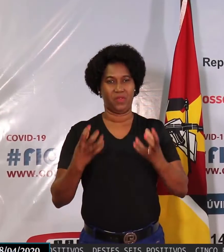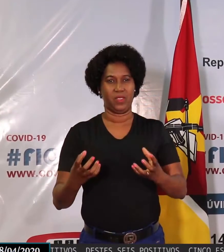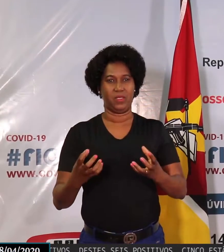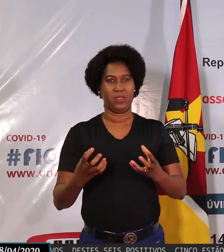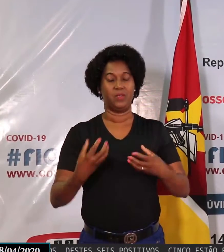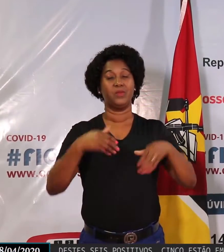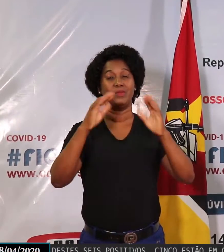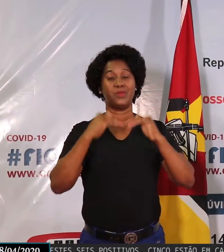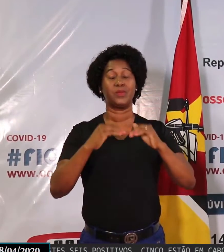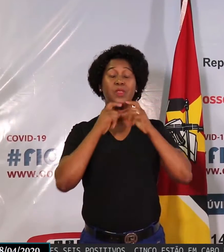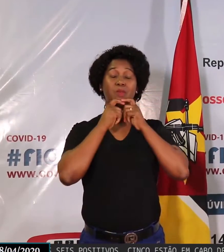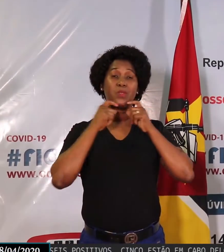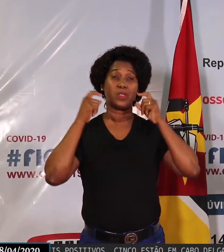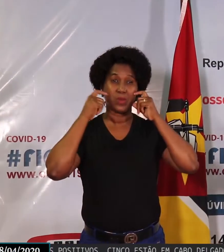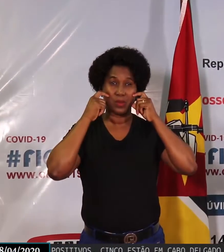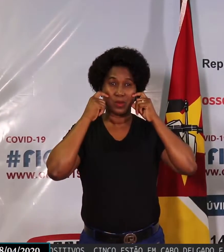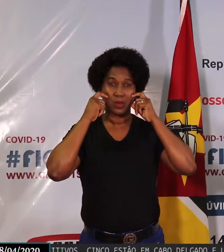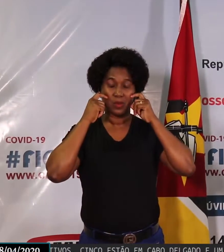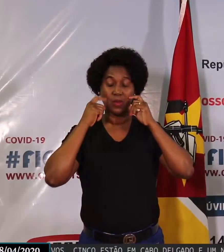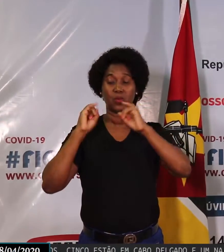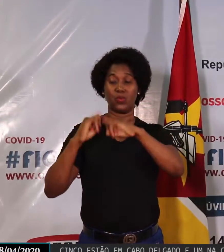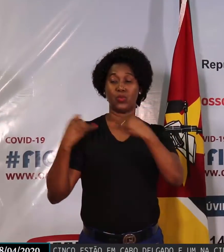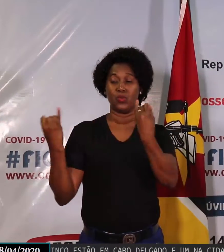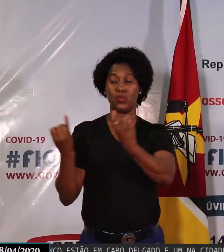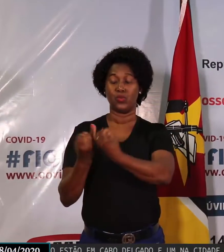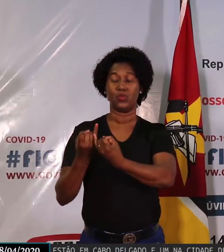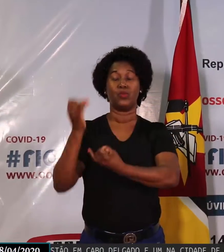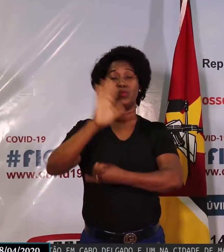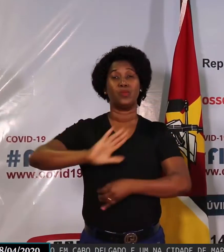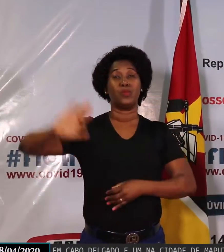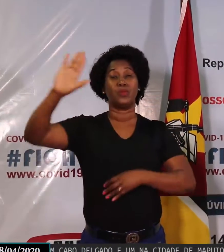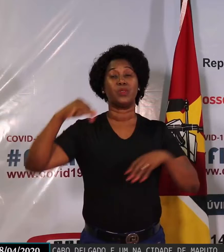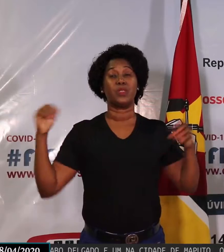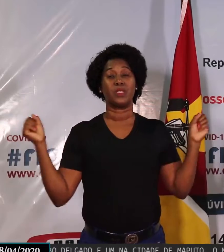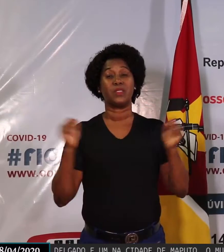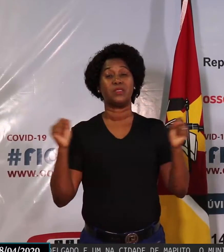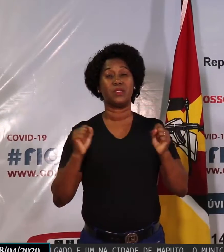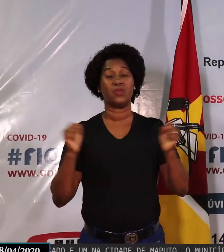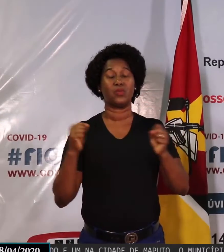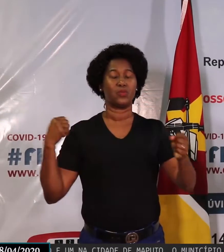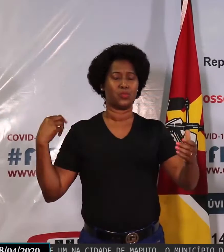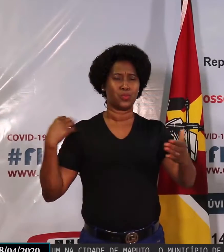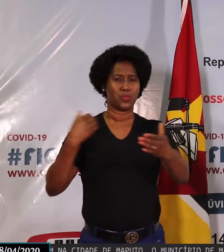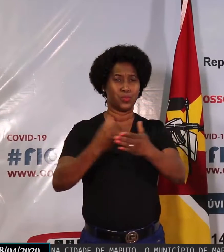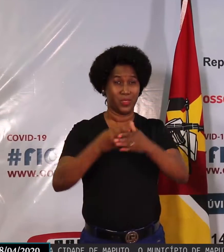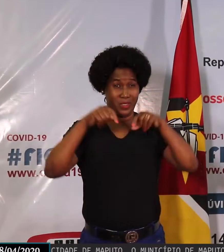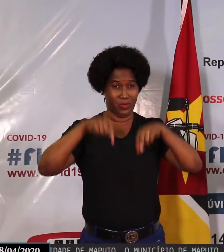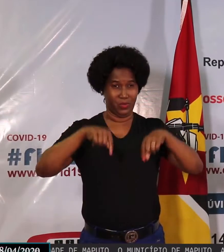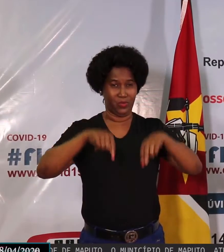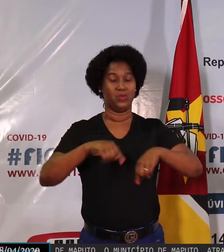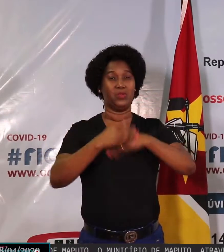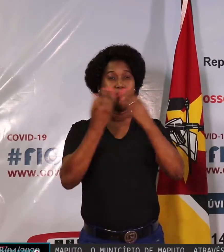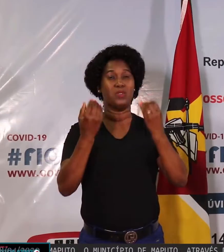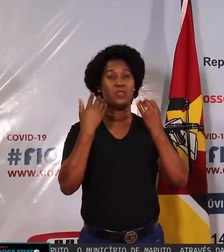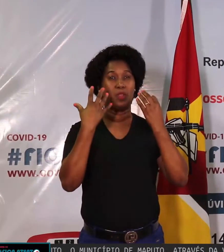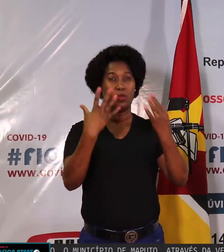Em Moçambique, ao nível do Instituto Nacional de Saúde, até hoje, dia 8 de